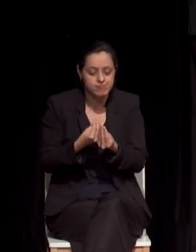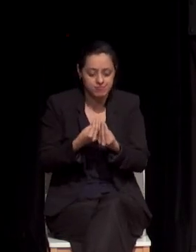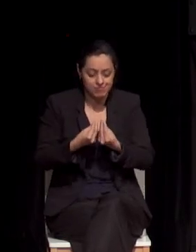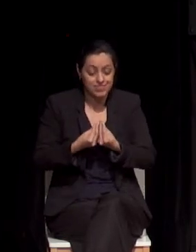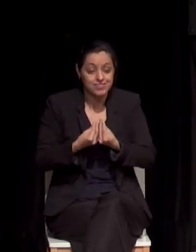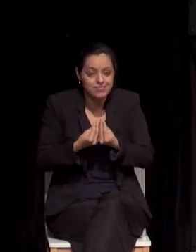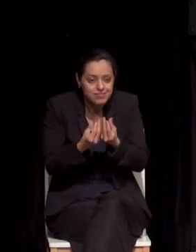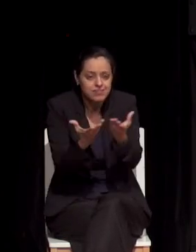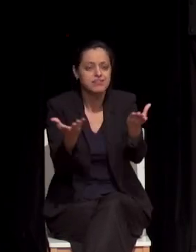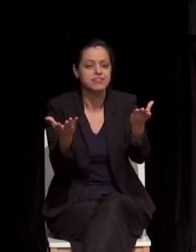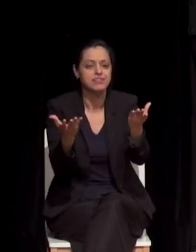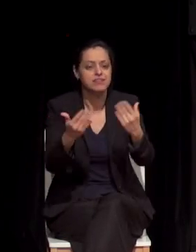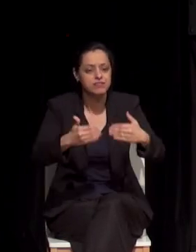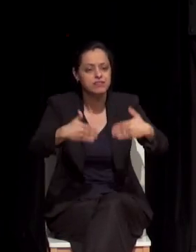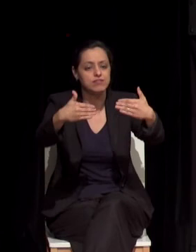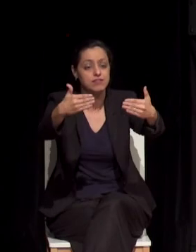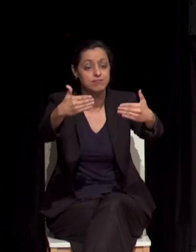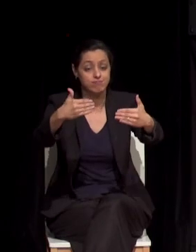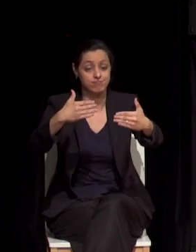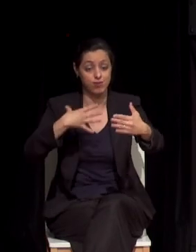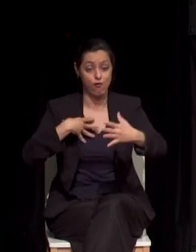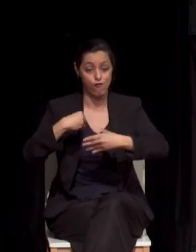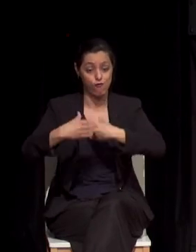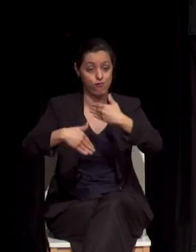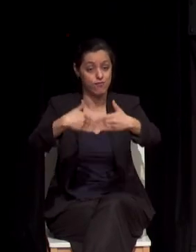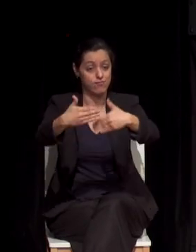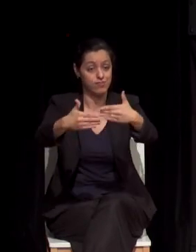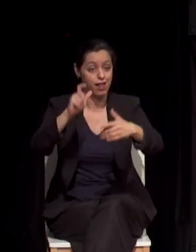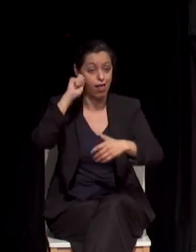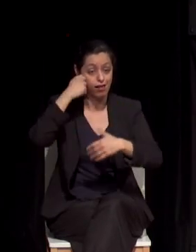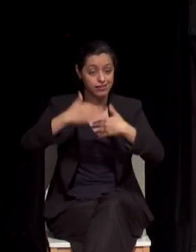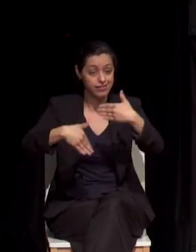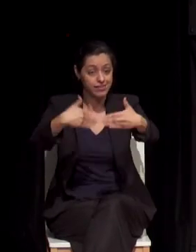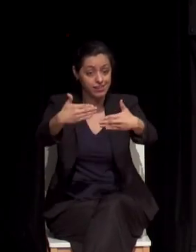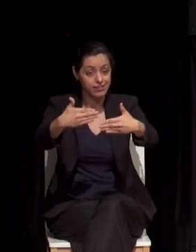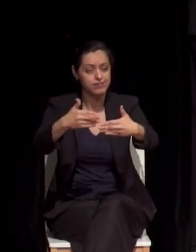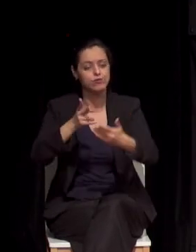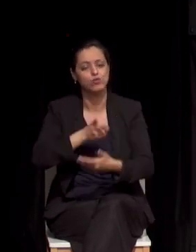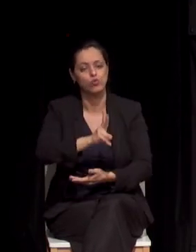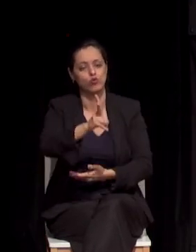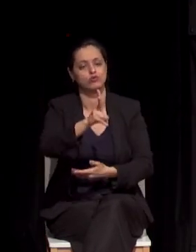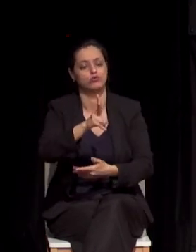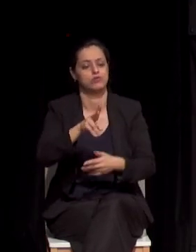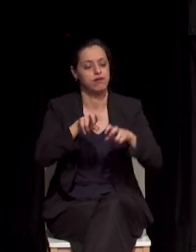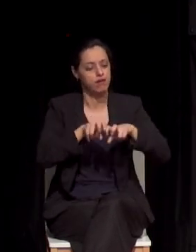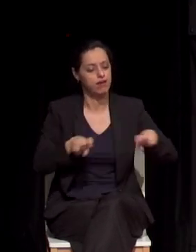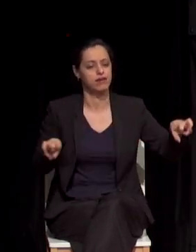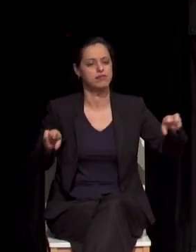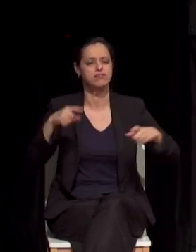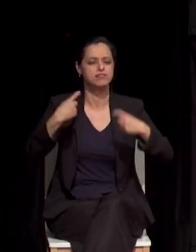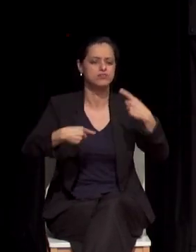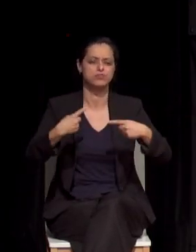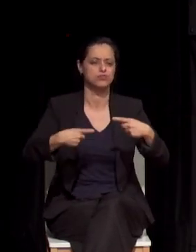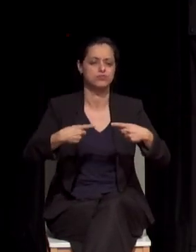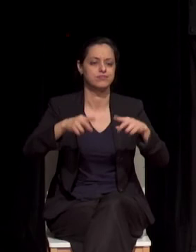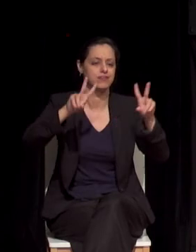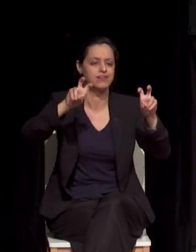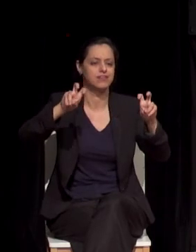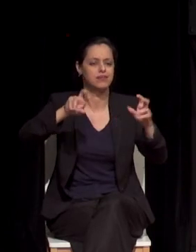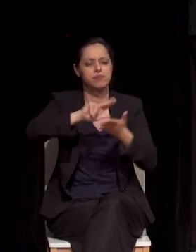dias para que as próximas gerações estejam aqui discutindo outras questões,